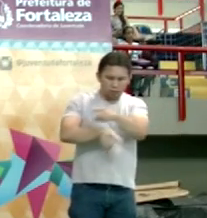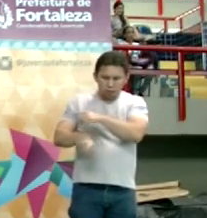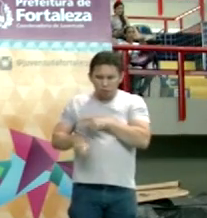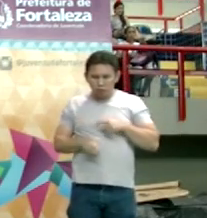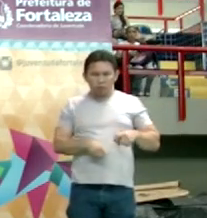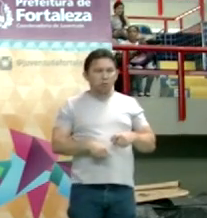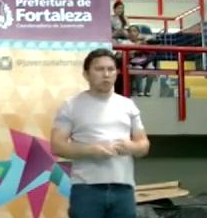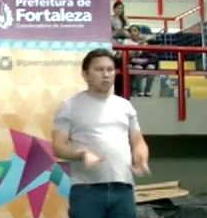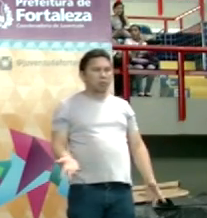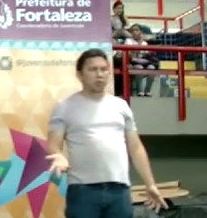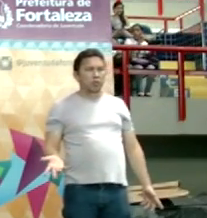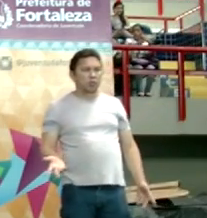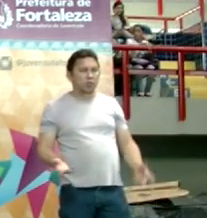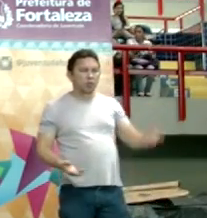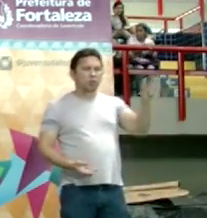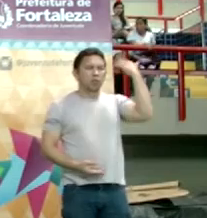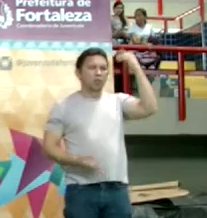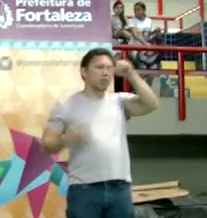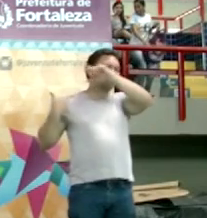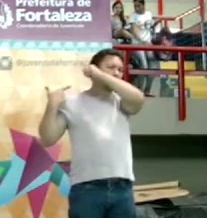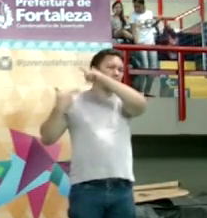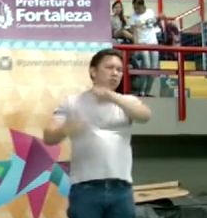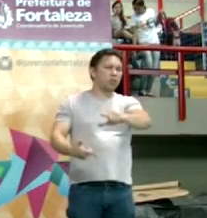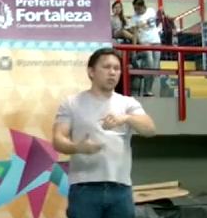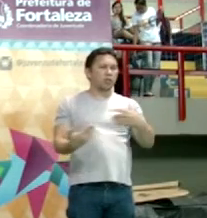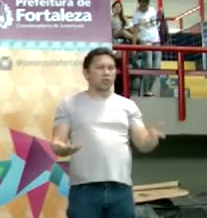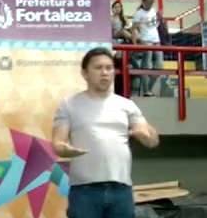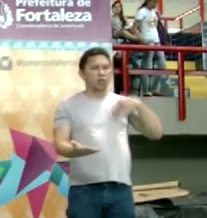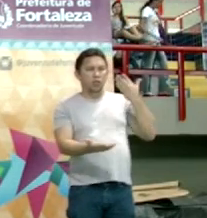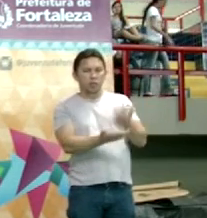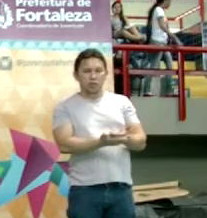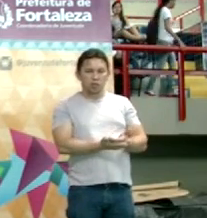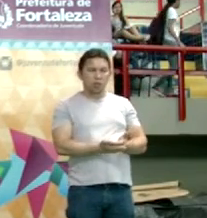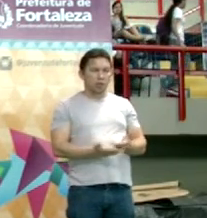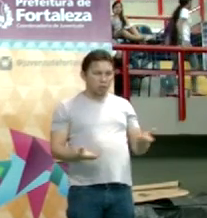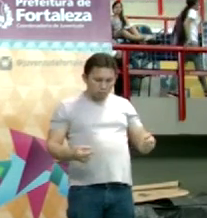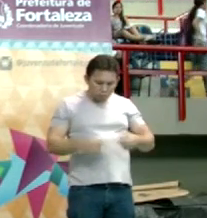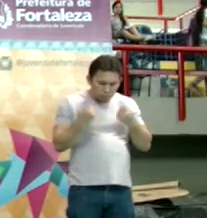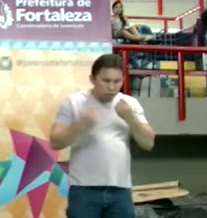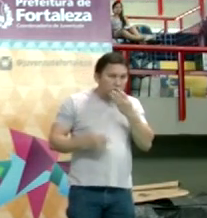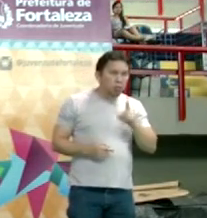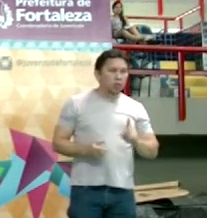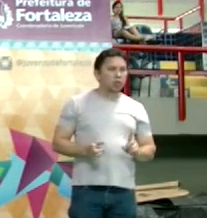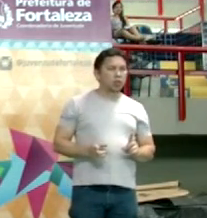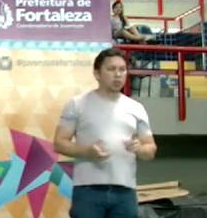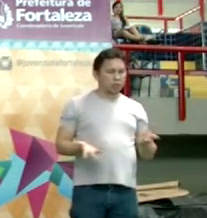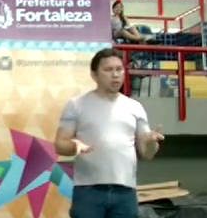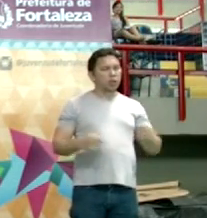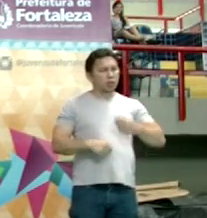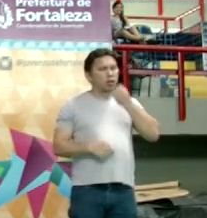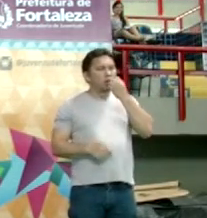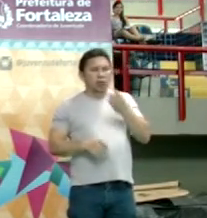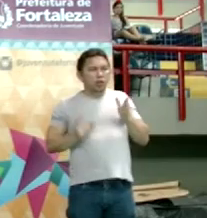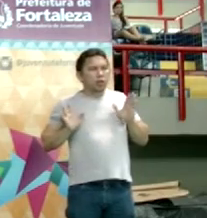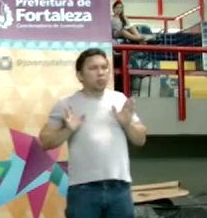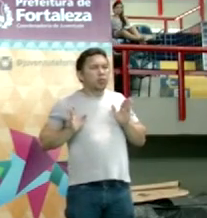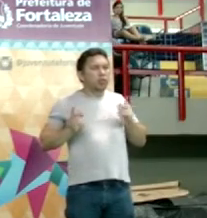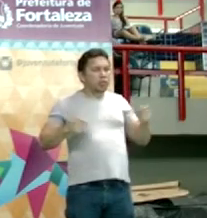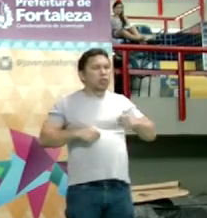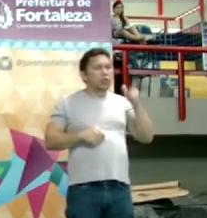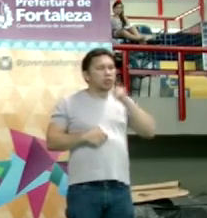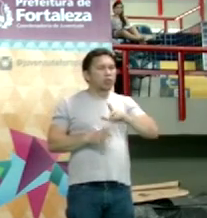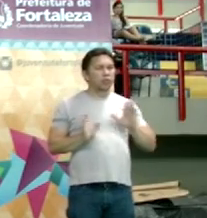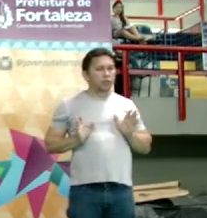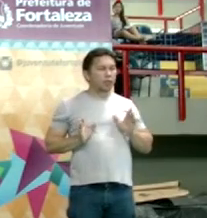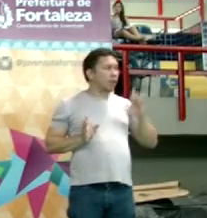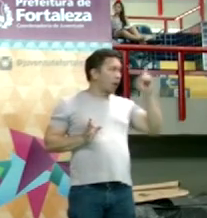zona adiantada é essa, menino, da época da Baixa Idade Média. Sim, e não dava certo não. Ele quer saber se dá certo. Eu